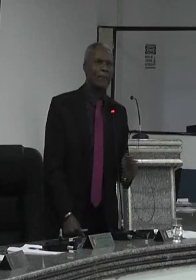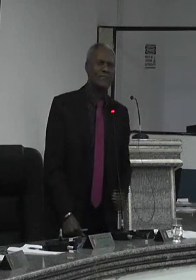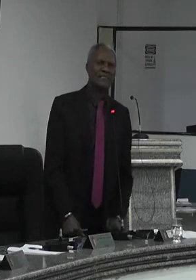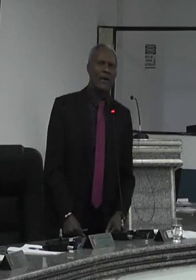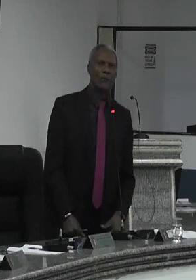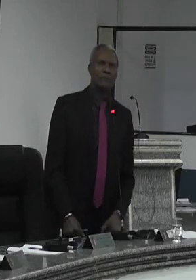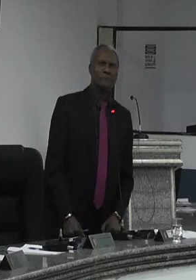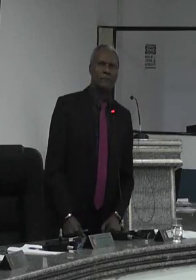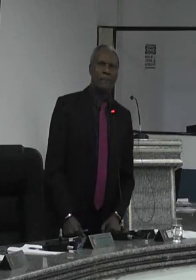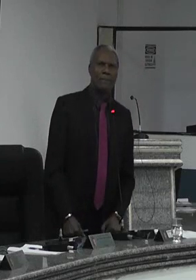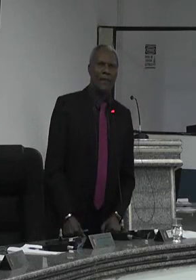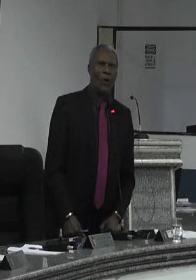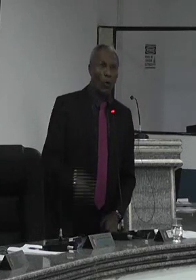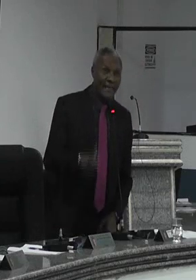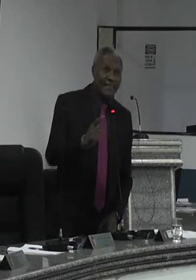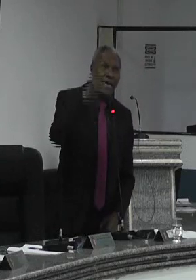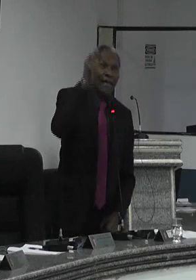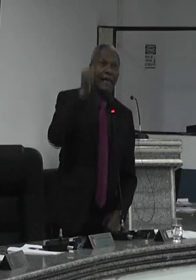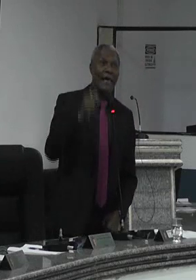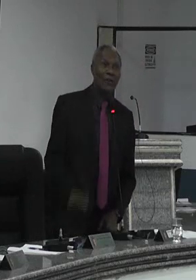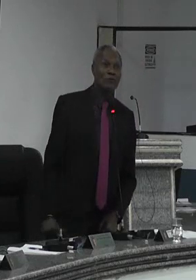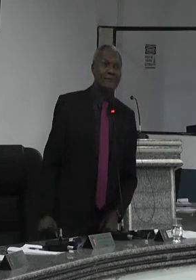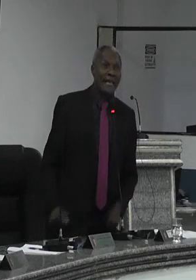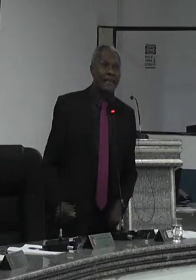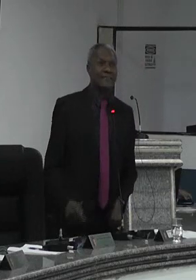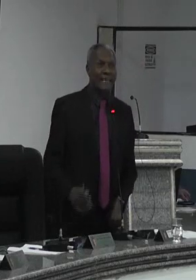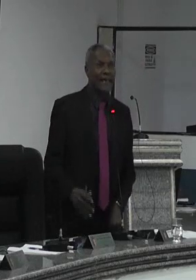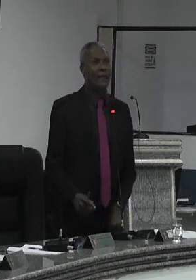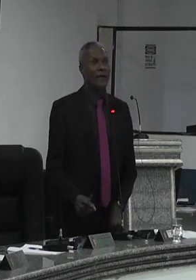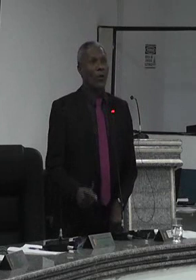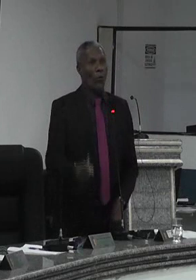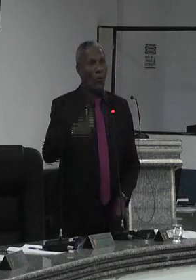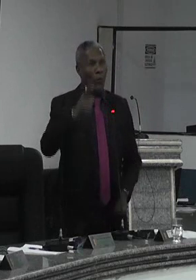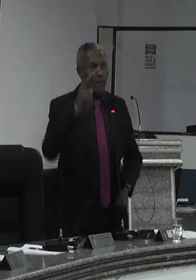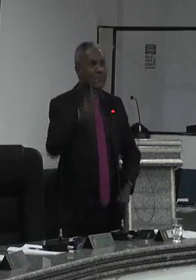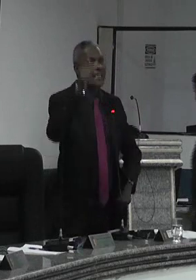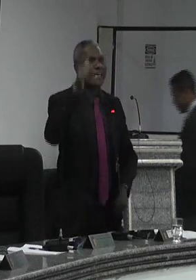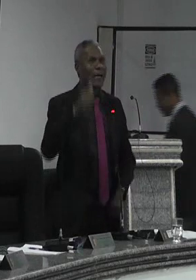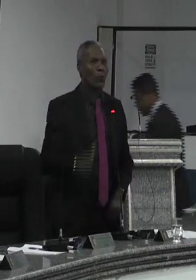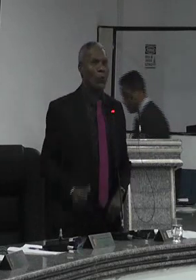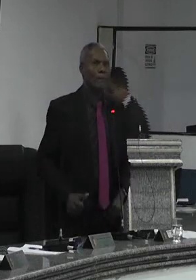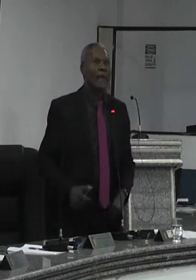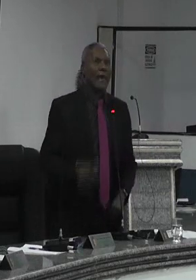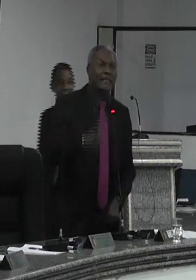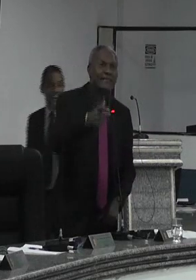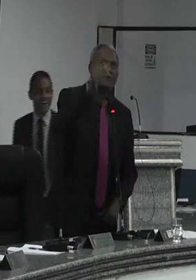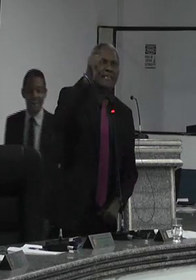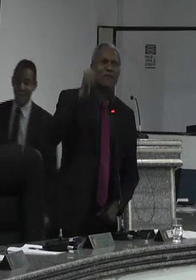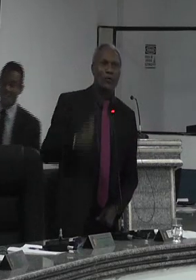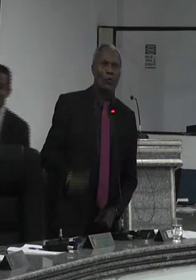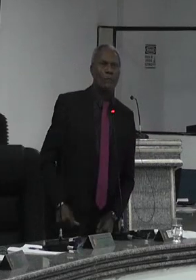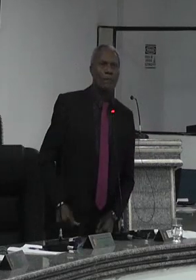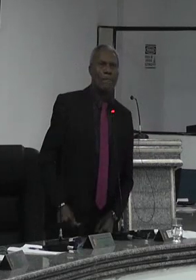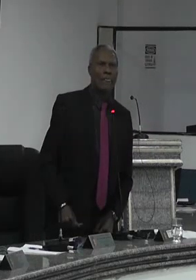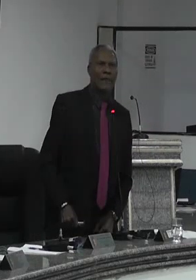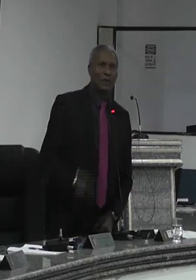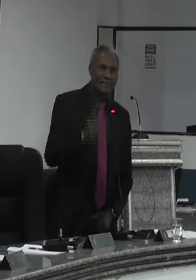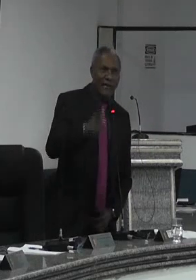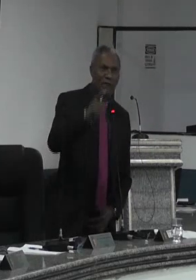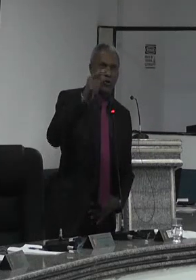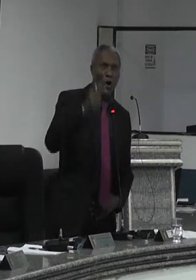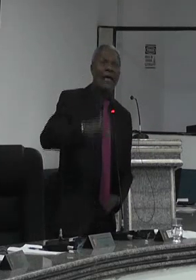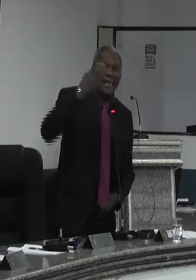tem posição. O líder, ele não tem que ser um puxa-saco. Ele tem que ser um servidor. E